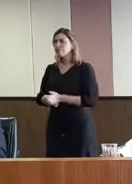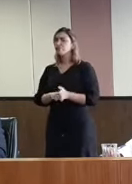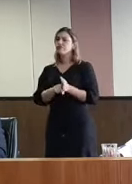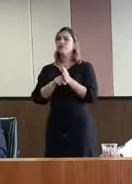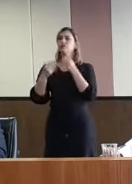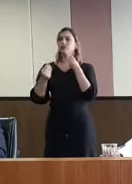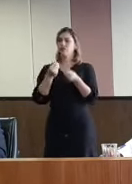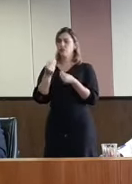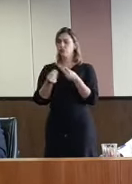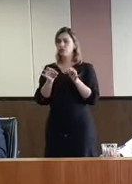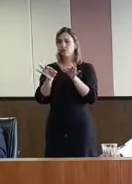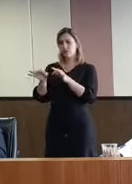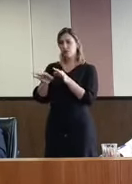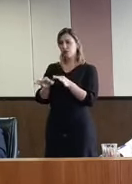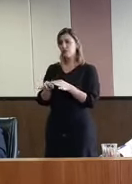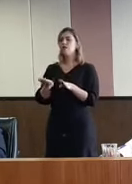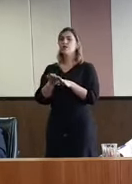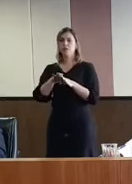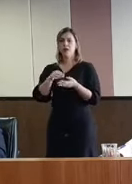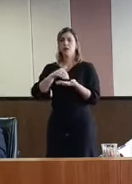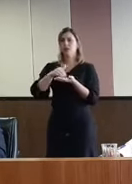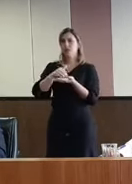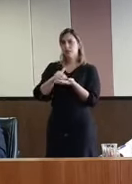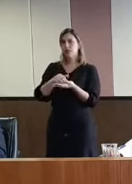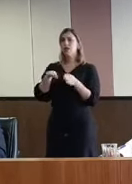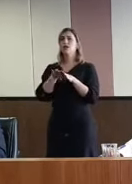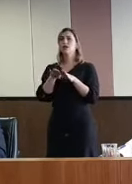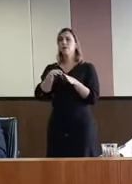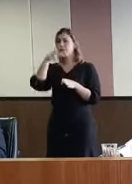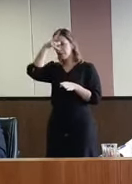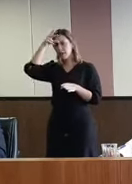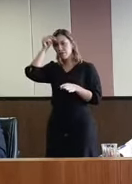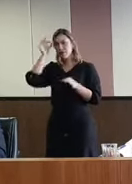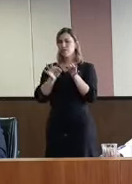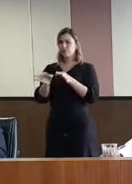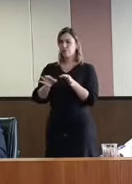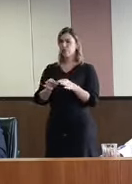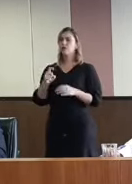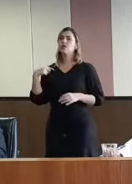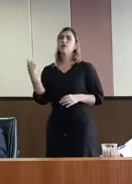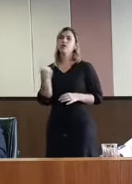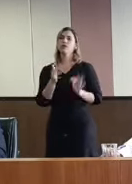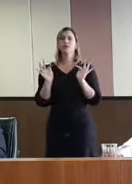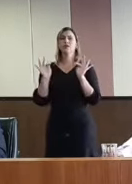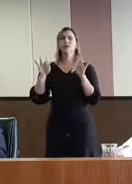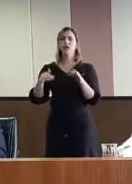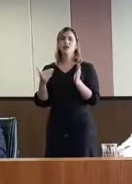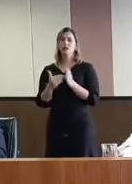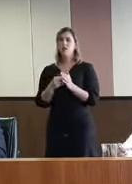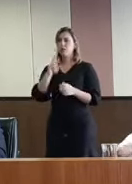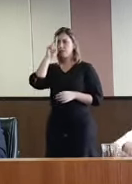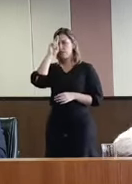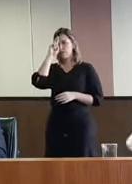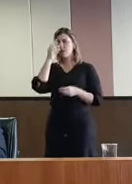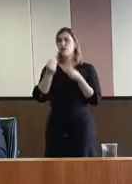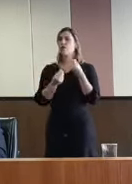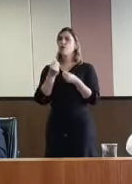os secretários municipais já se reuniram, estão tratando desse diagnóstico. Nós estamos finalizando, até a hora do almoço, o diagnóstico